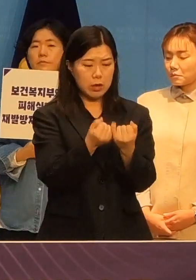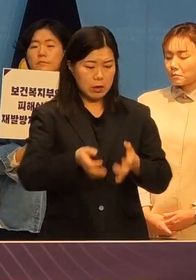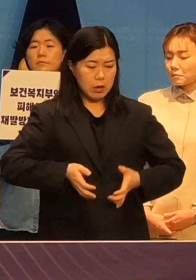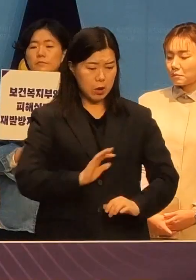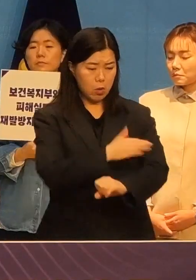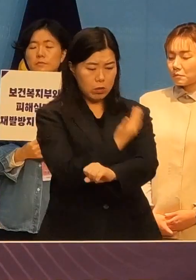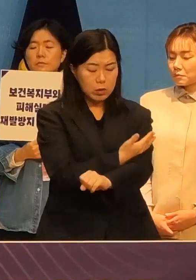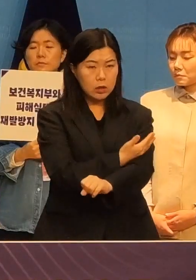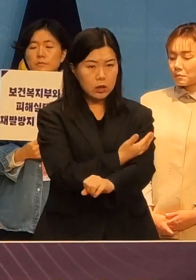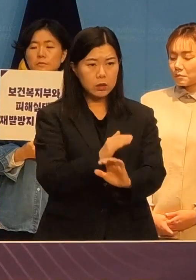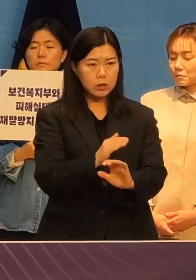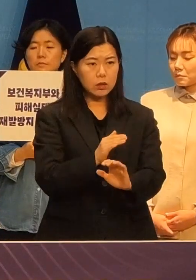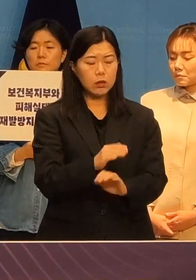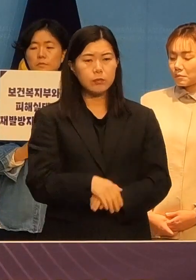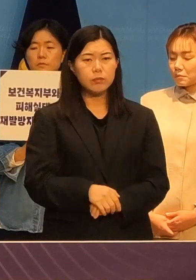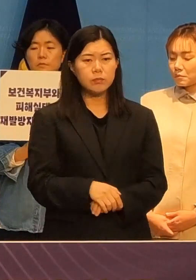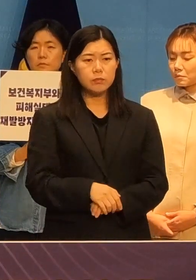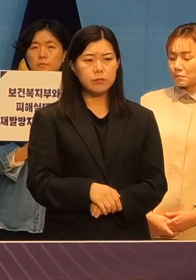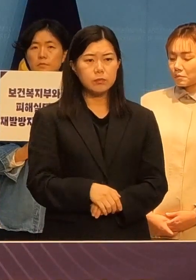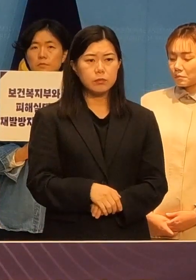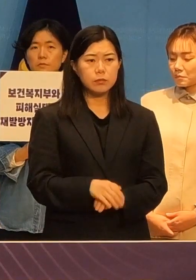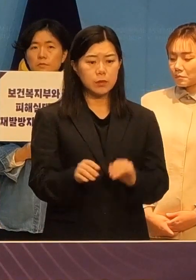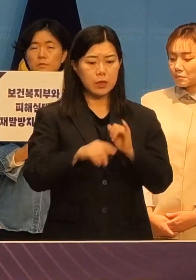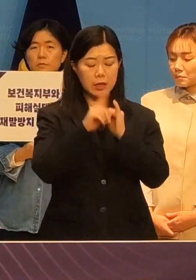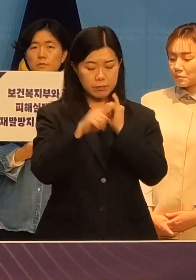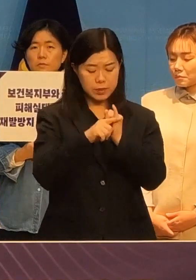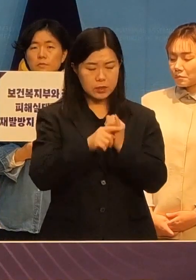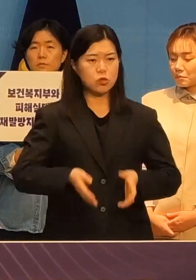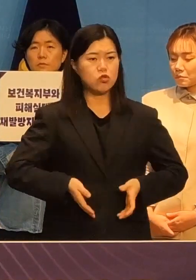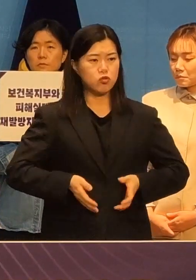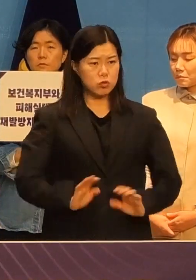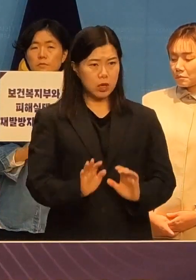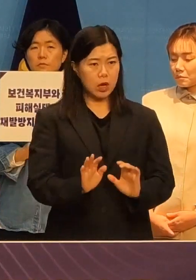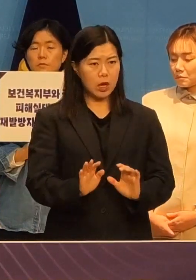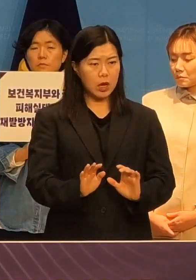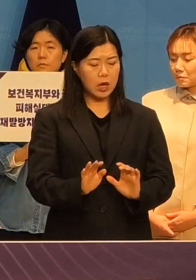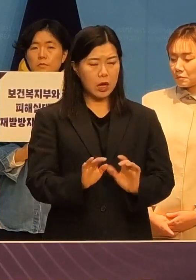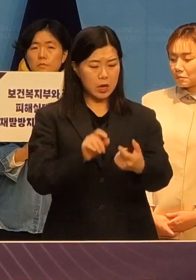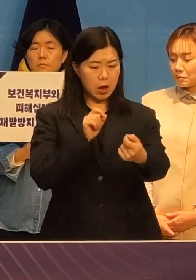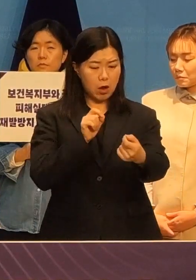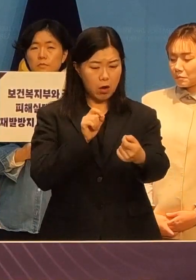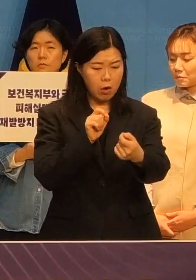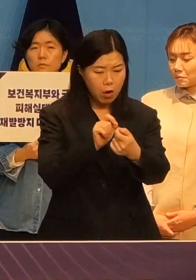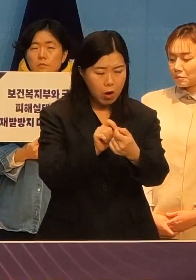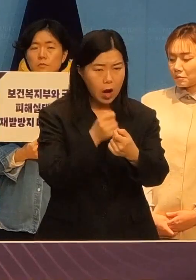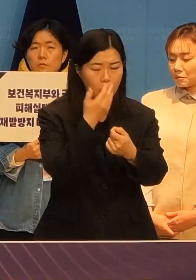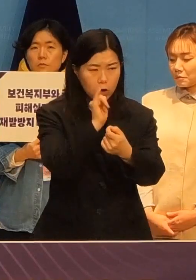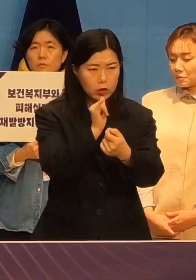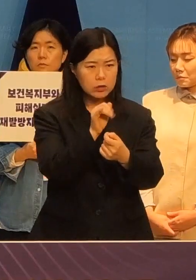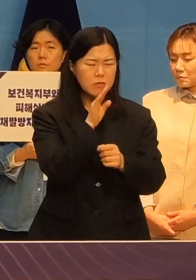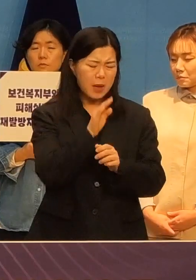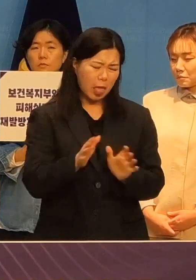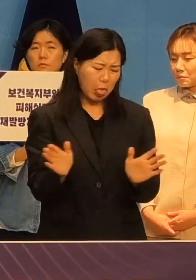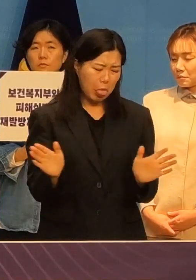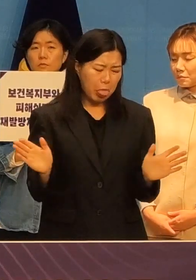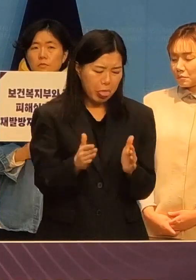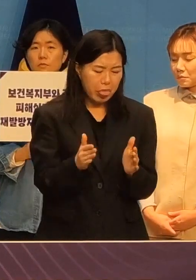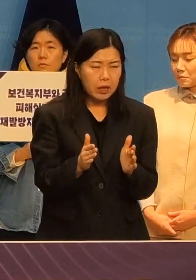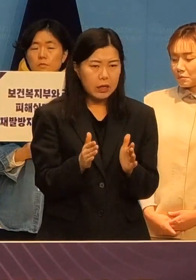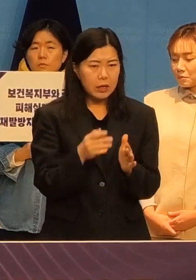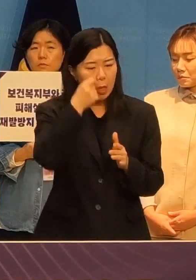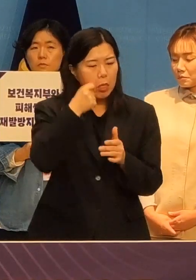권리는 모성권, 즉 임신 출산의 접근성을 높이는 아주 협소하고